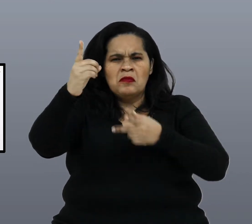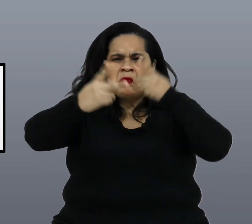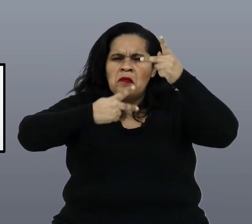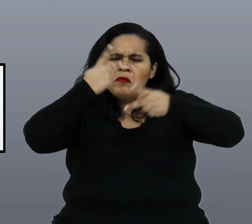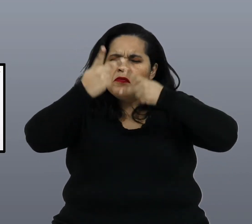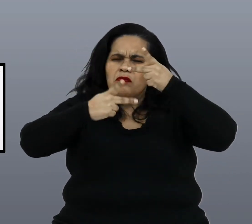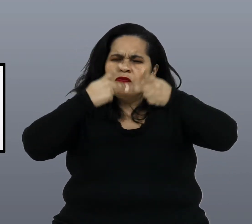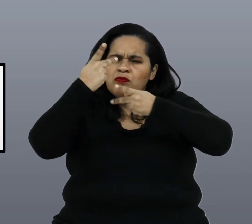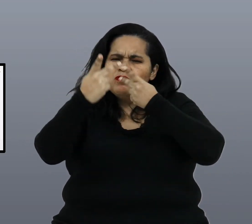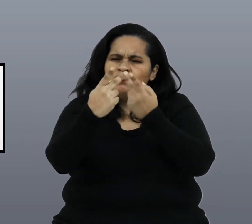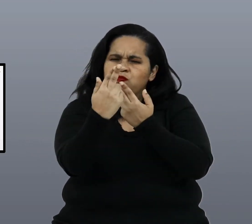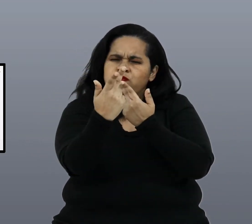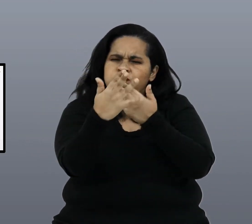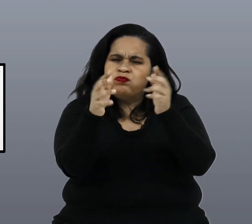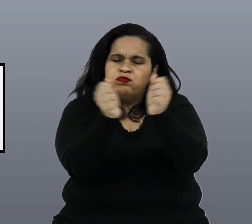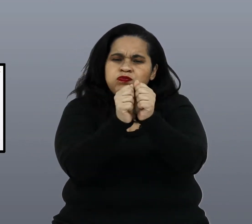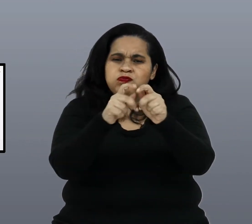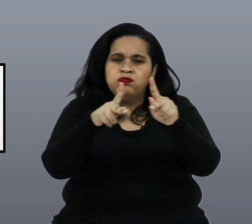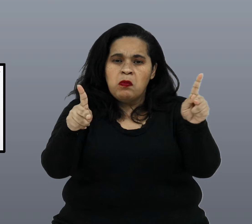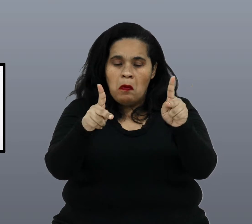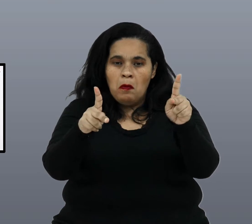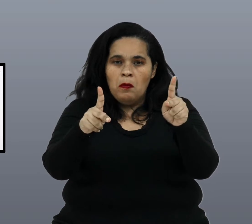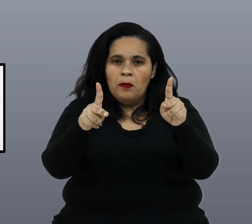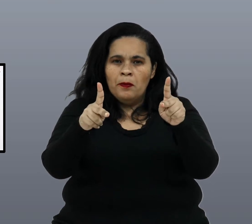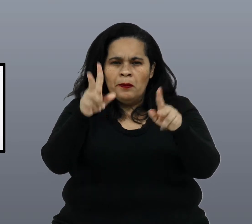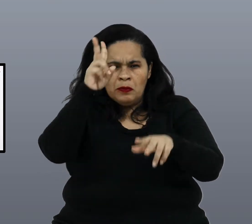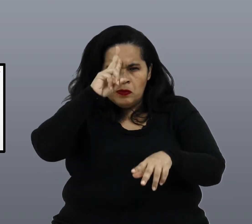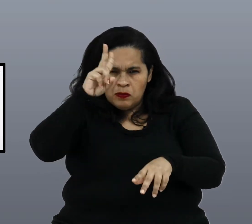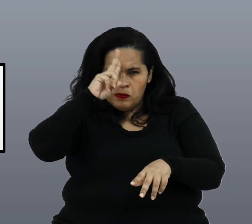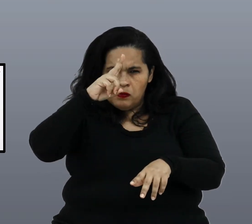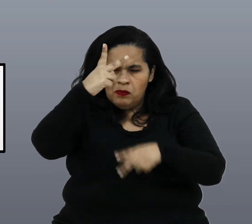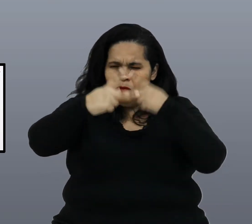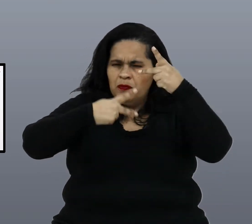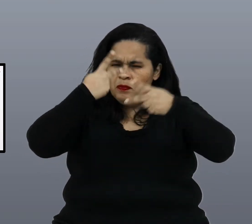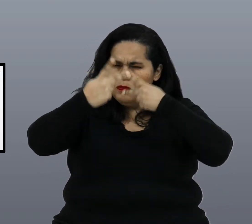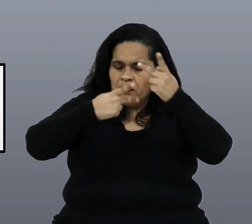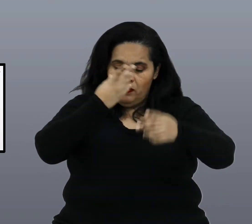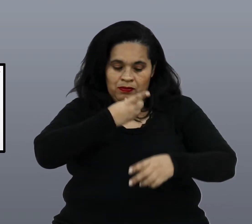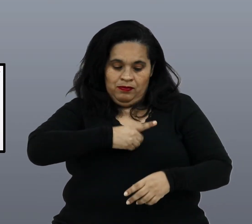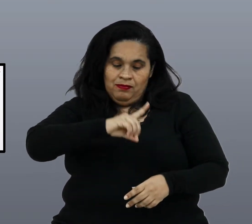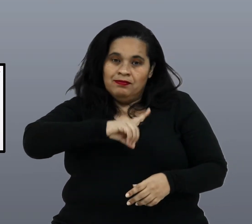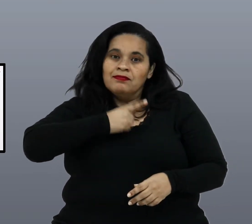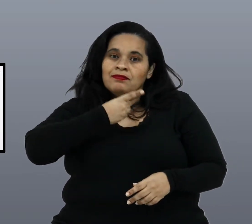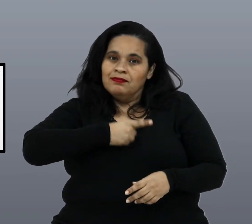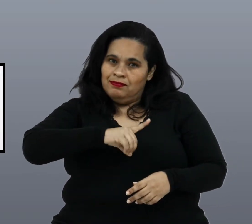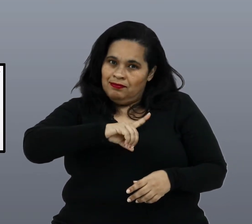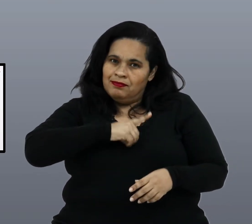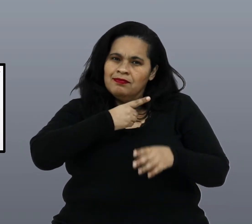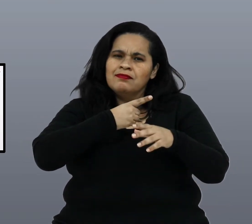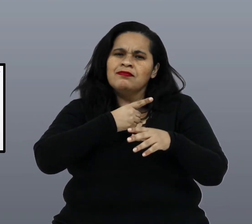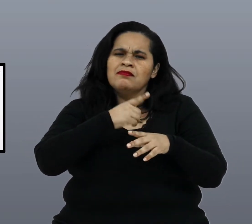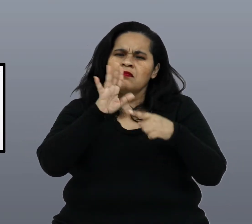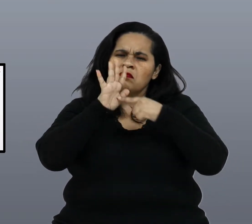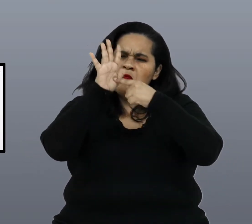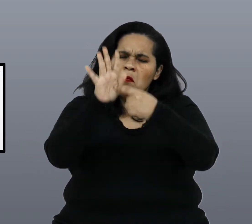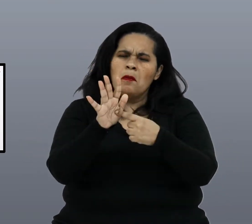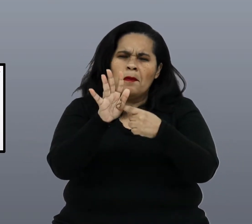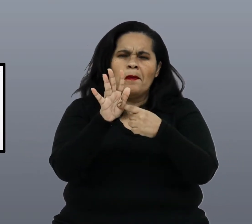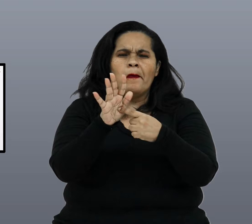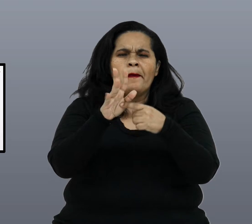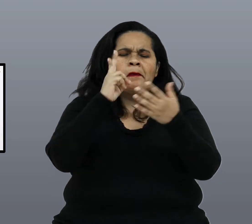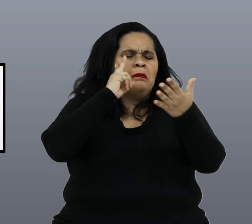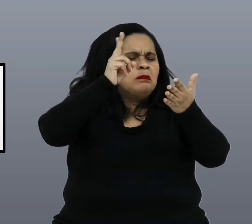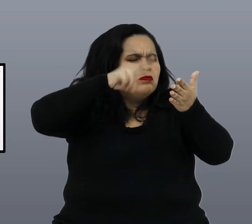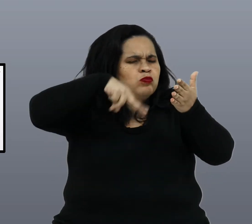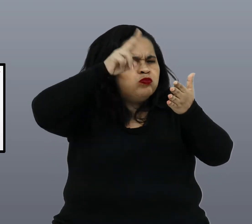comentamos sobre isso aqui na última semana. O Daniel é um desses livros, né, que tem e faz parte da literatura apocalíptica, uma